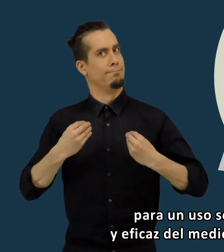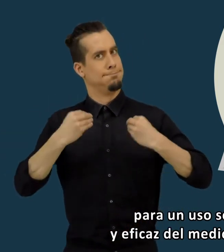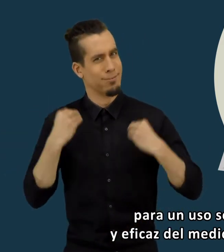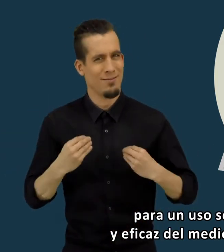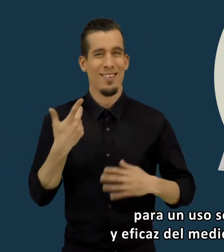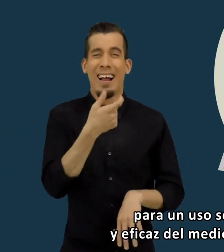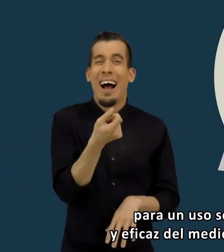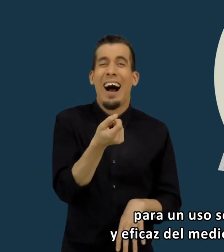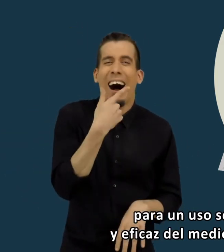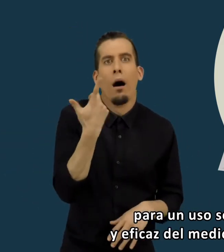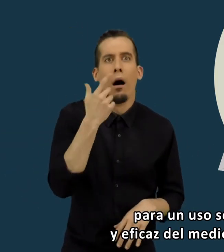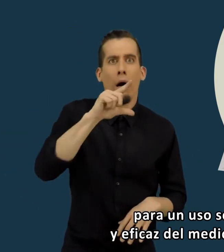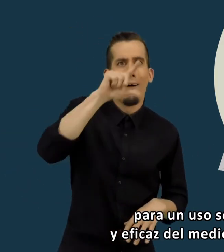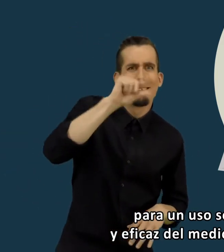eficaz del medicamento.